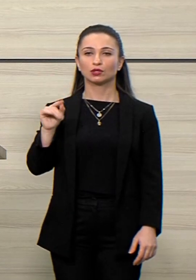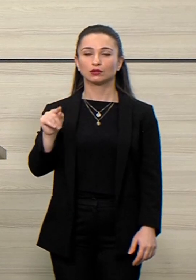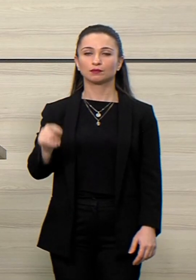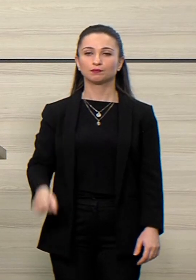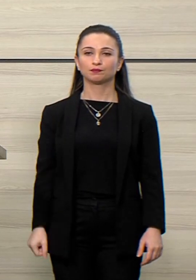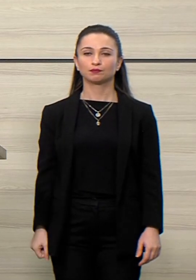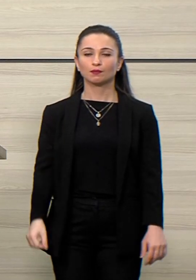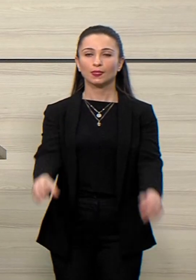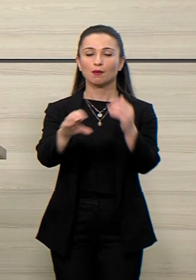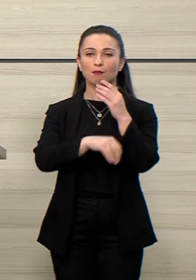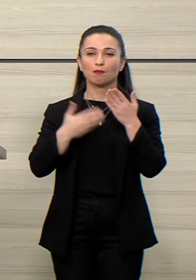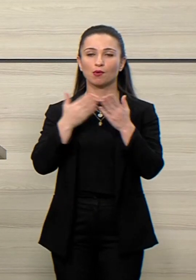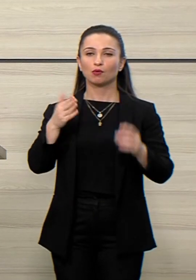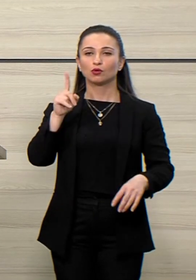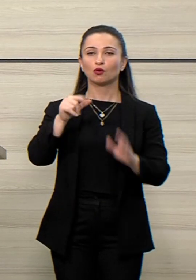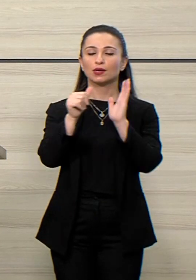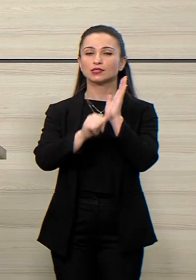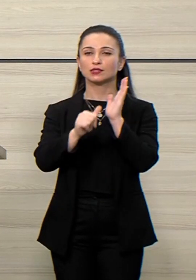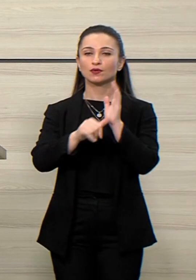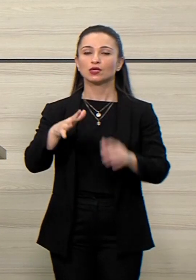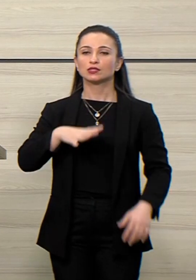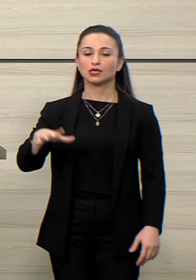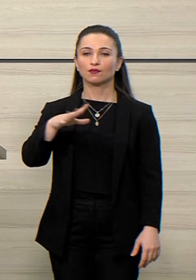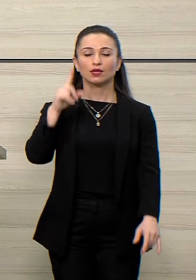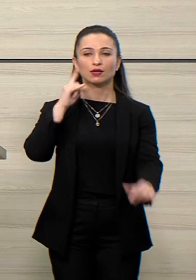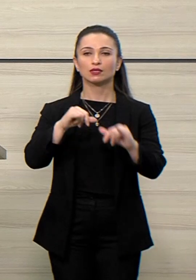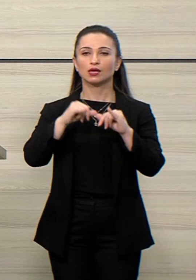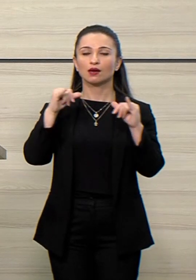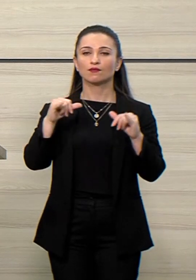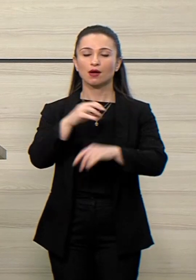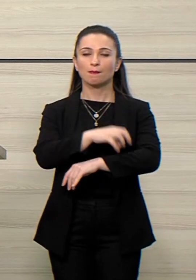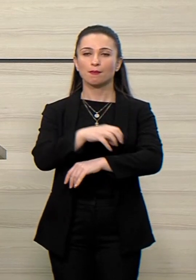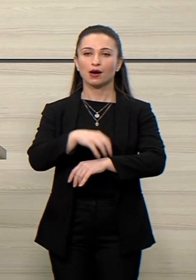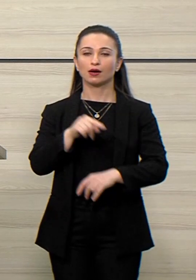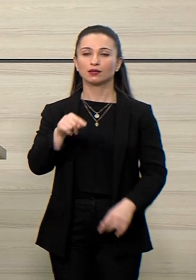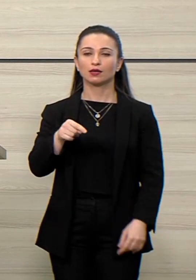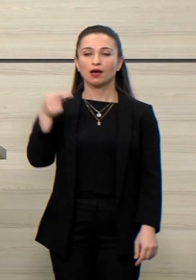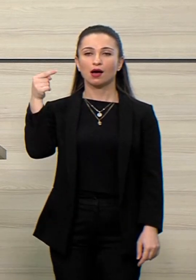0.04% და ბოლოს ნომერი 60 საქართველოს განვითარების პარტია